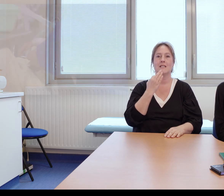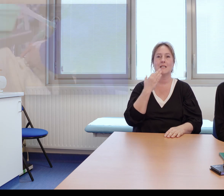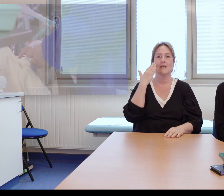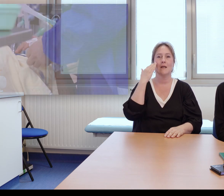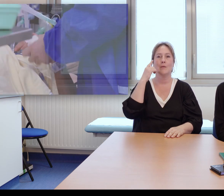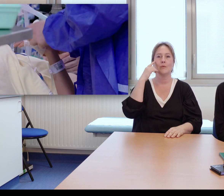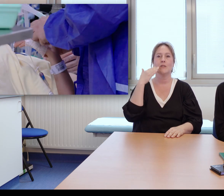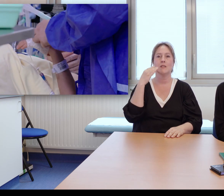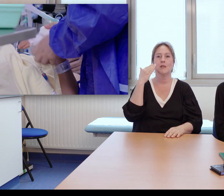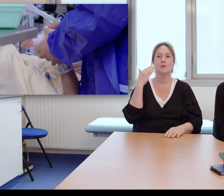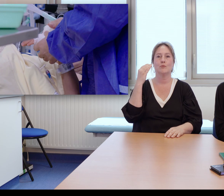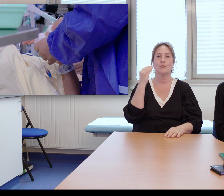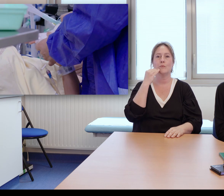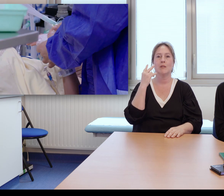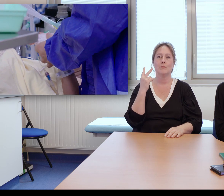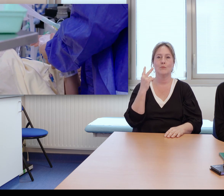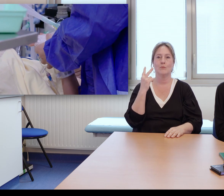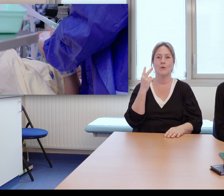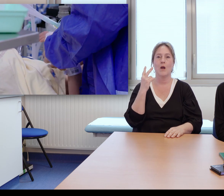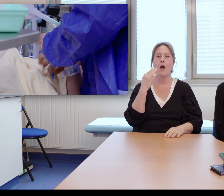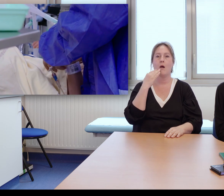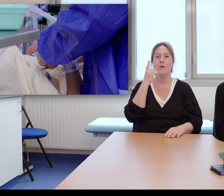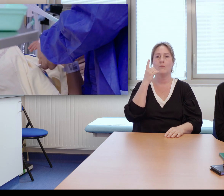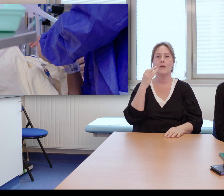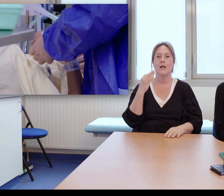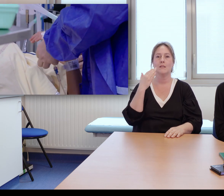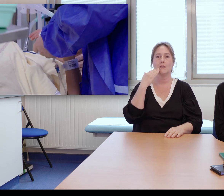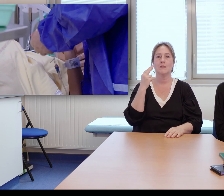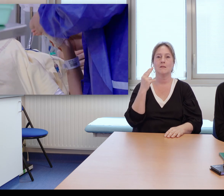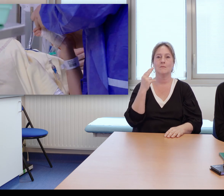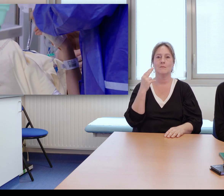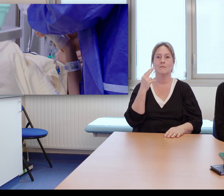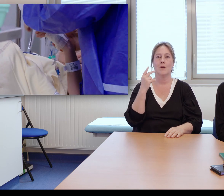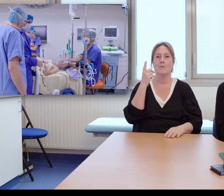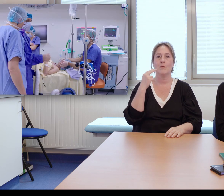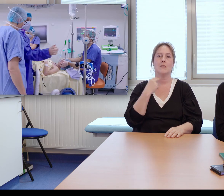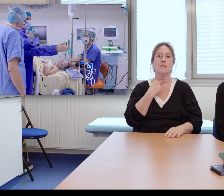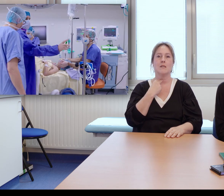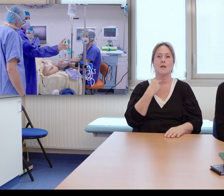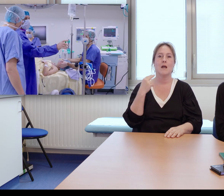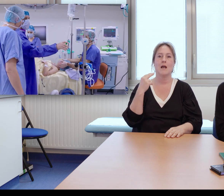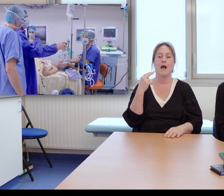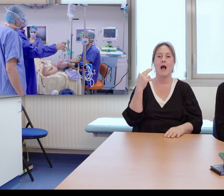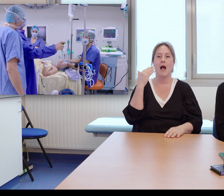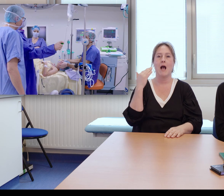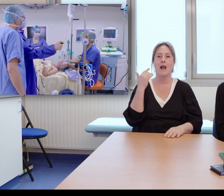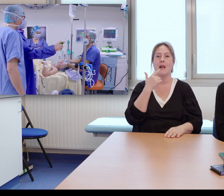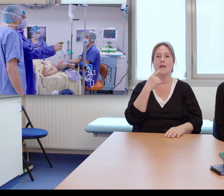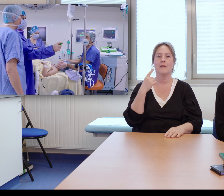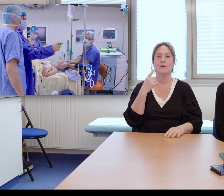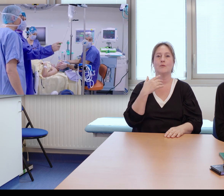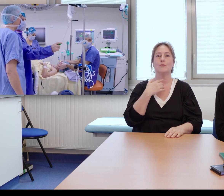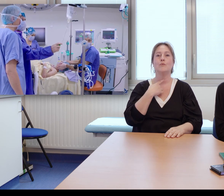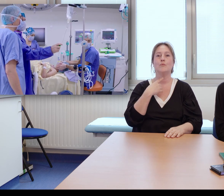C'est un petit tuyau en plastique posé à l'aide d'une